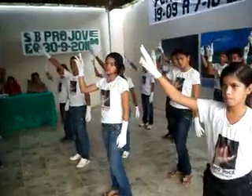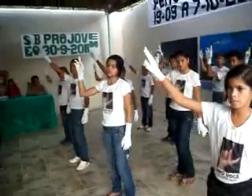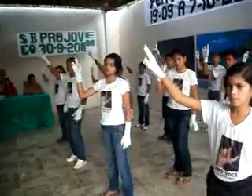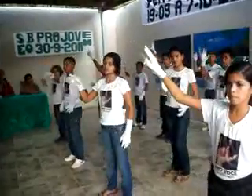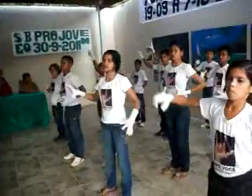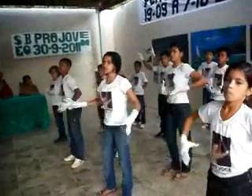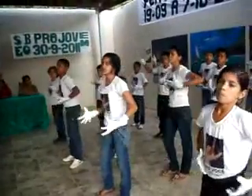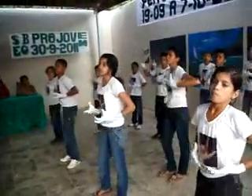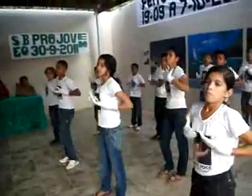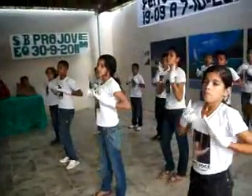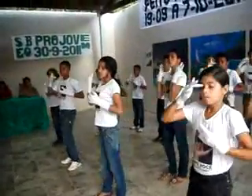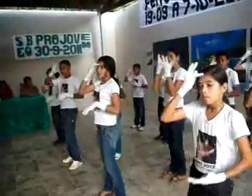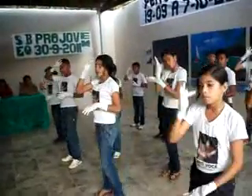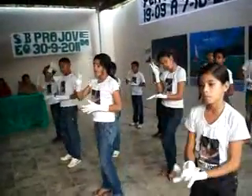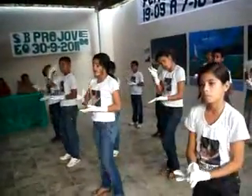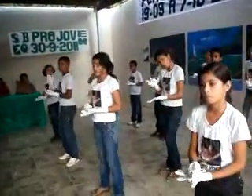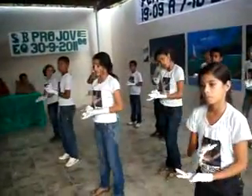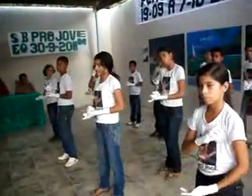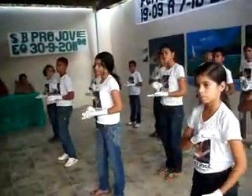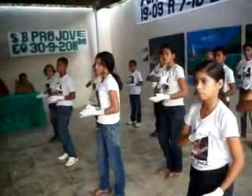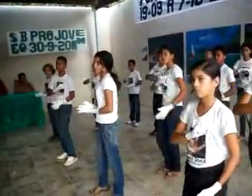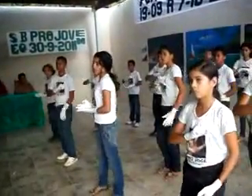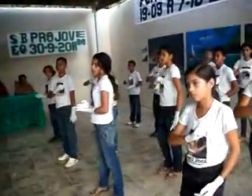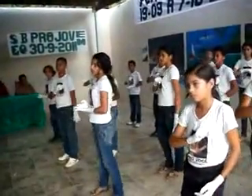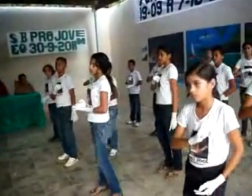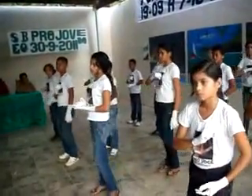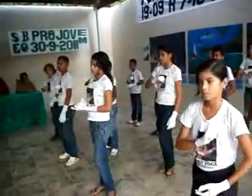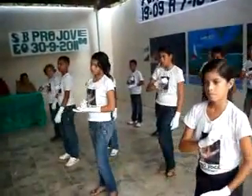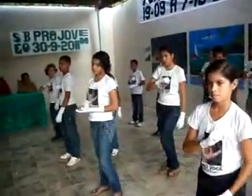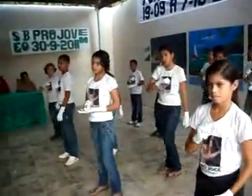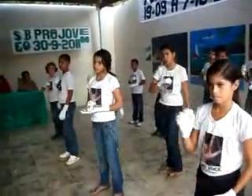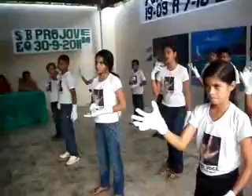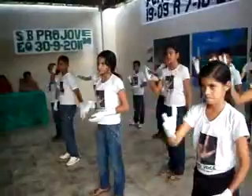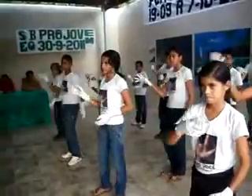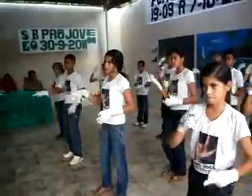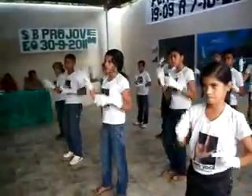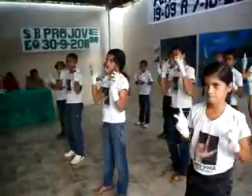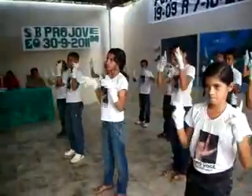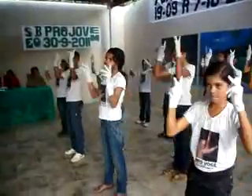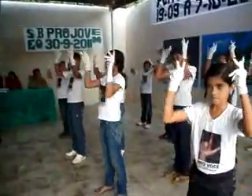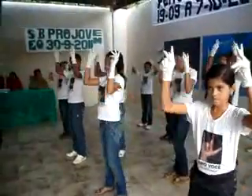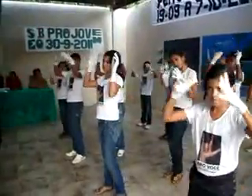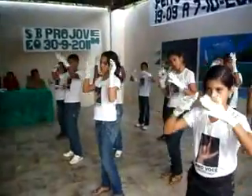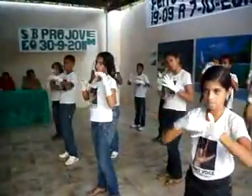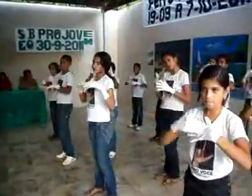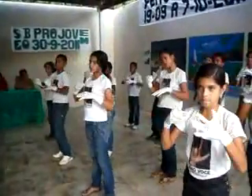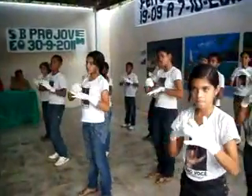bem Valeira, velha, tudo que a gente